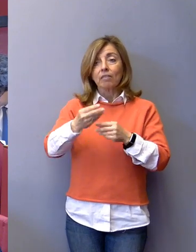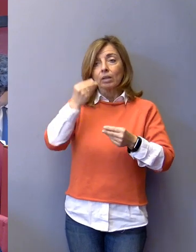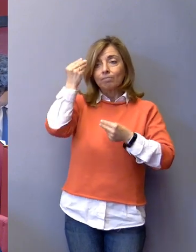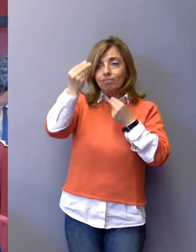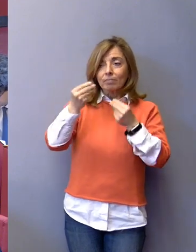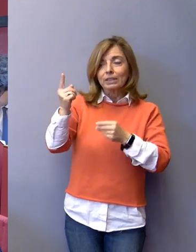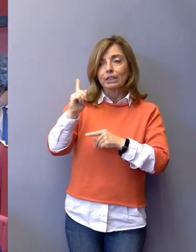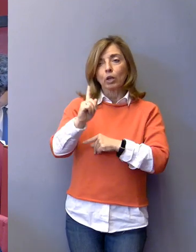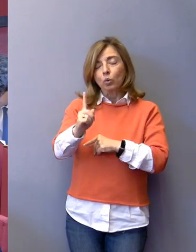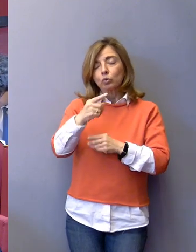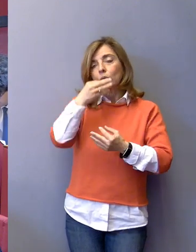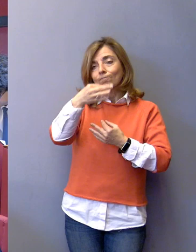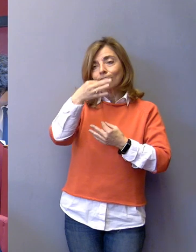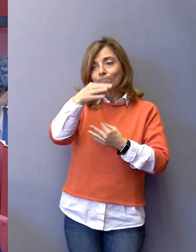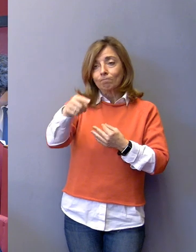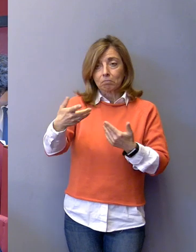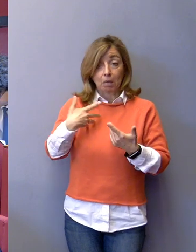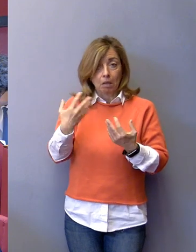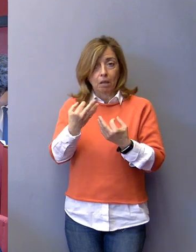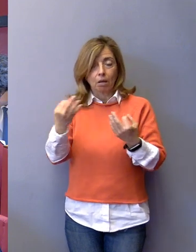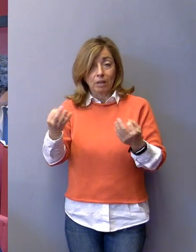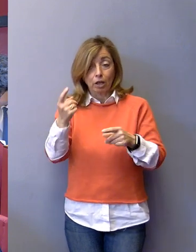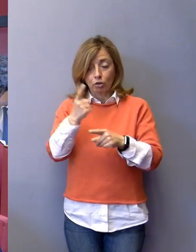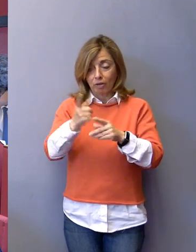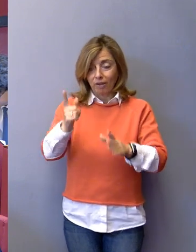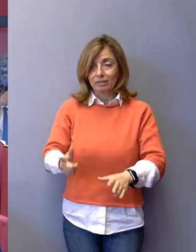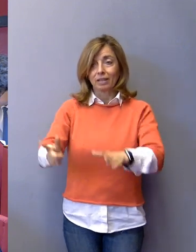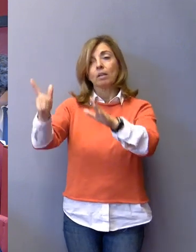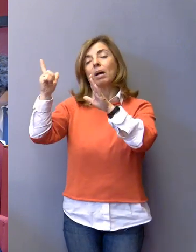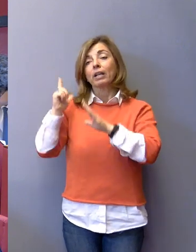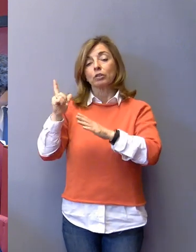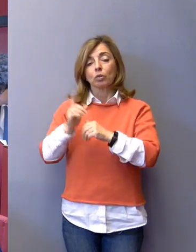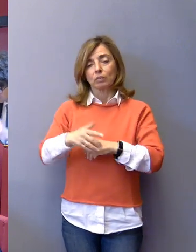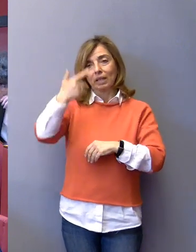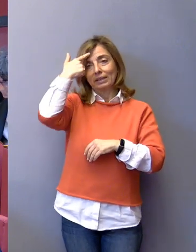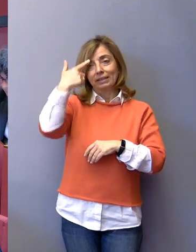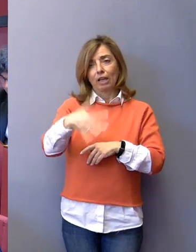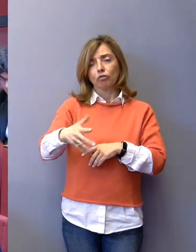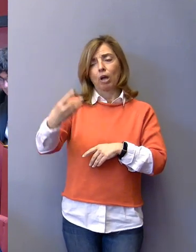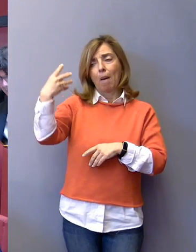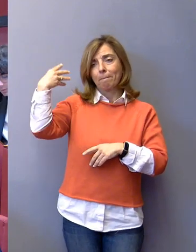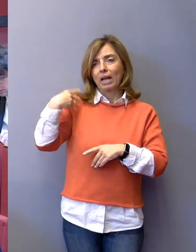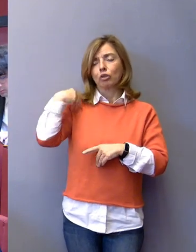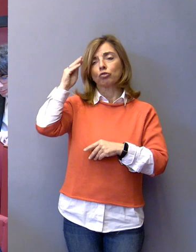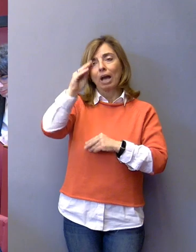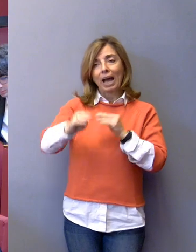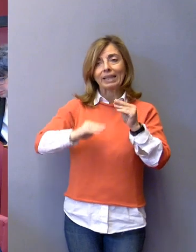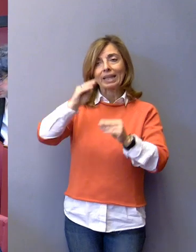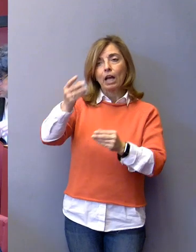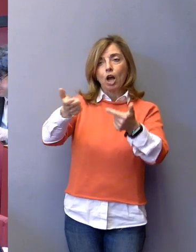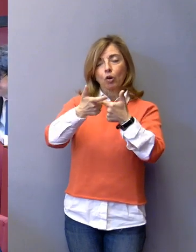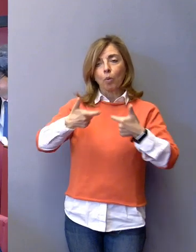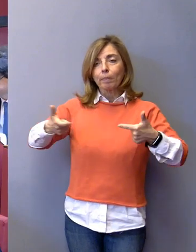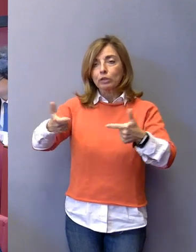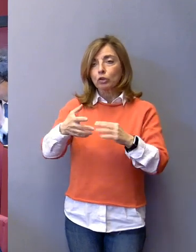collaborativo l'avrebbe dovuto fare la settimana scorsa Come lei sa martedì ho già chiesi la commissione sul piano socio sanitario che